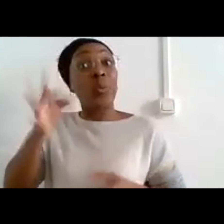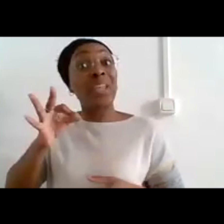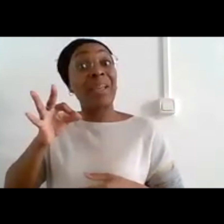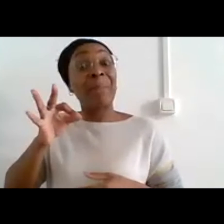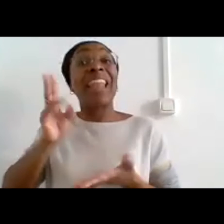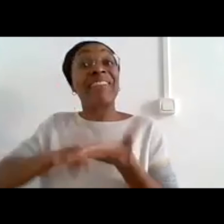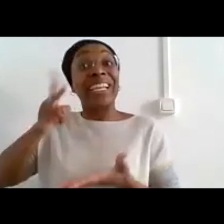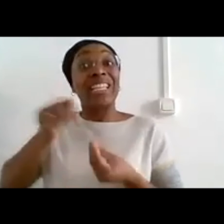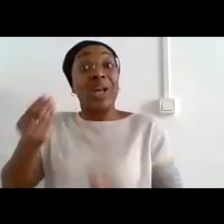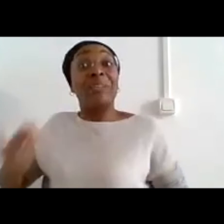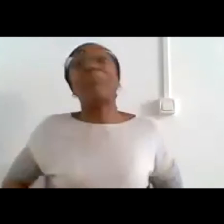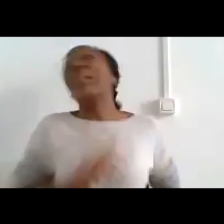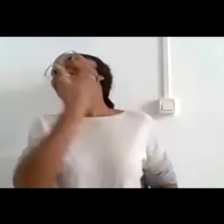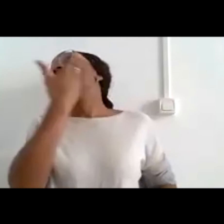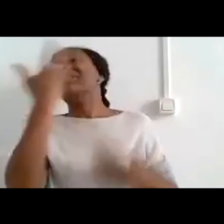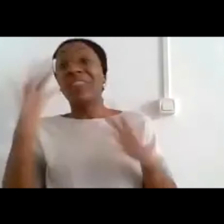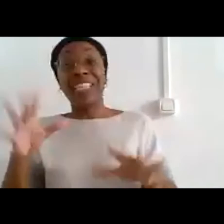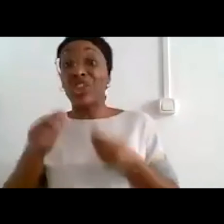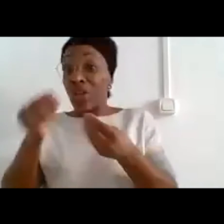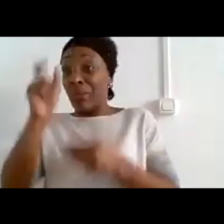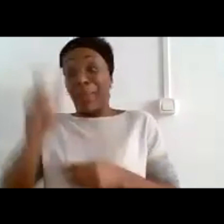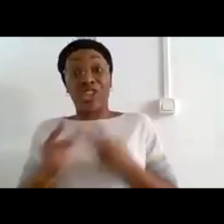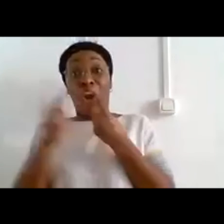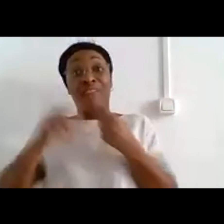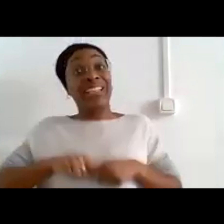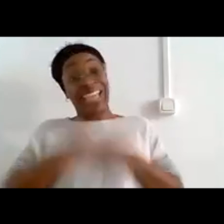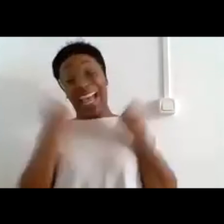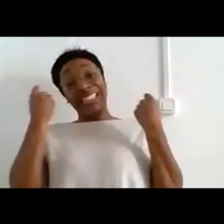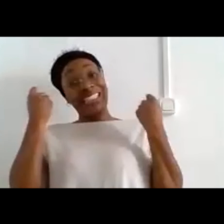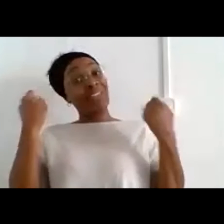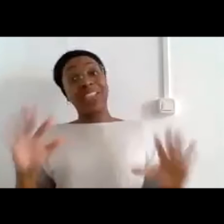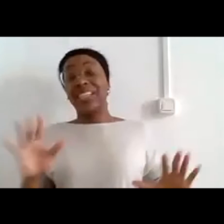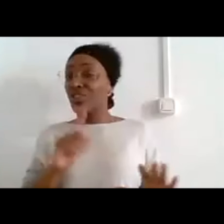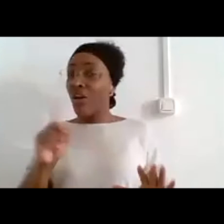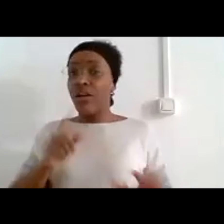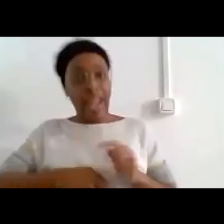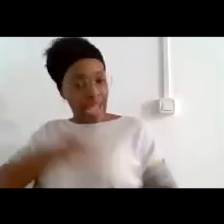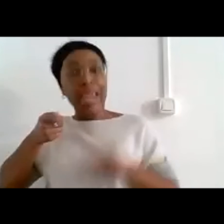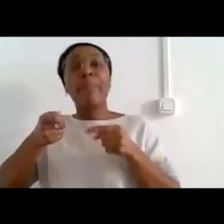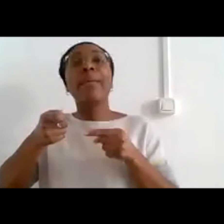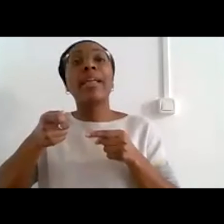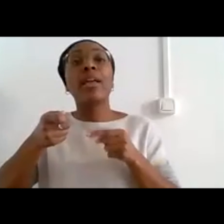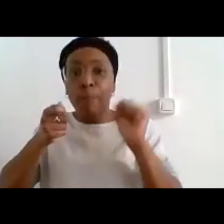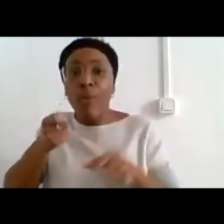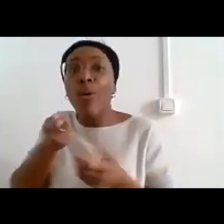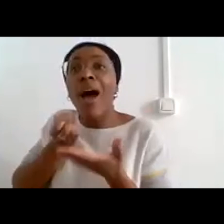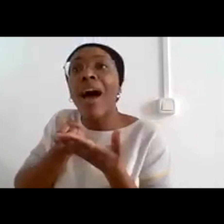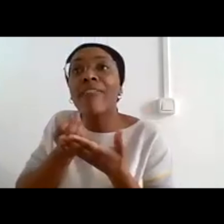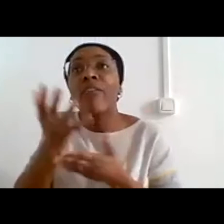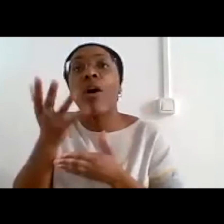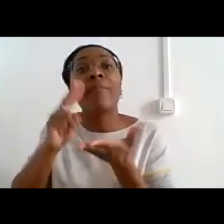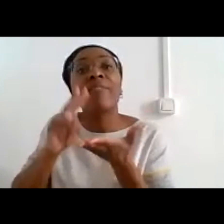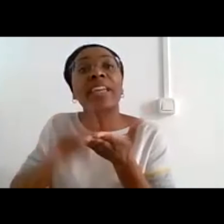mauvaise et tu vas briser quelqu'un en fait. Alors que c'est peut-être juste une parole pleine de vérité, mais pleine de